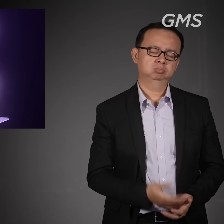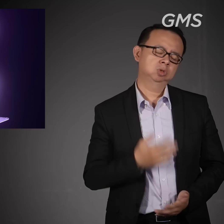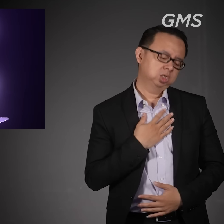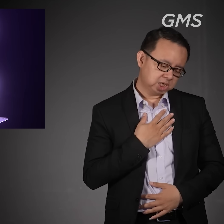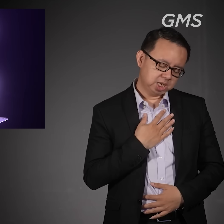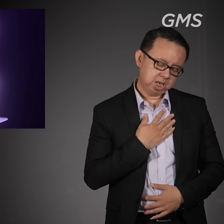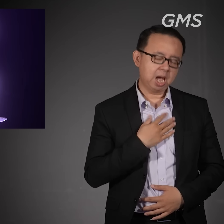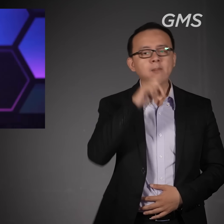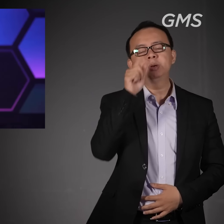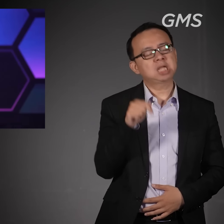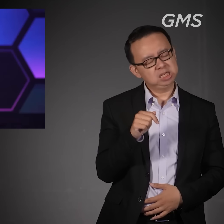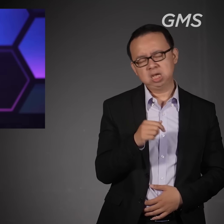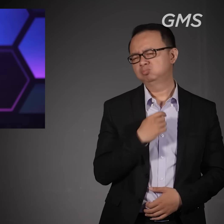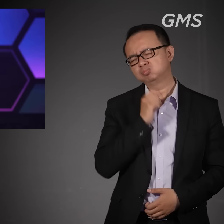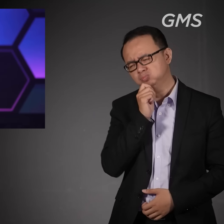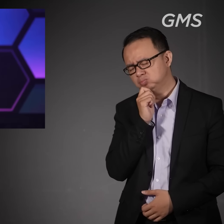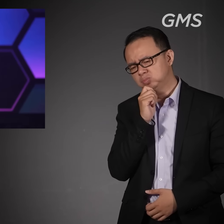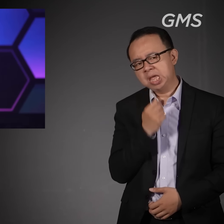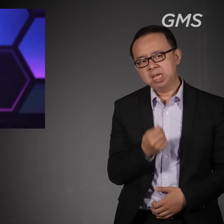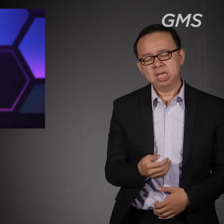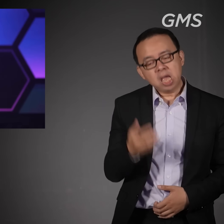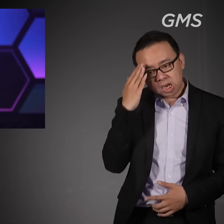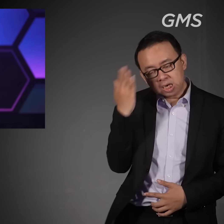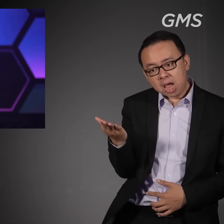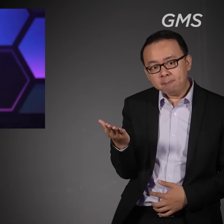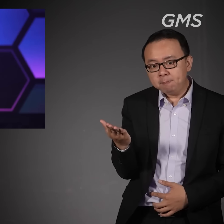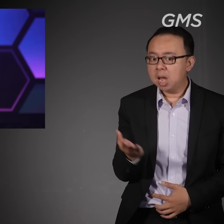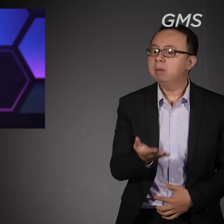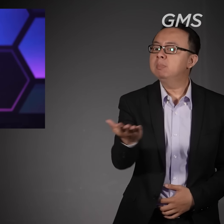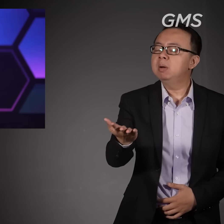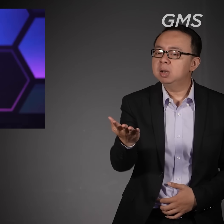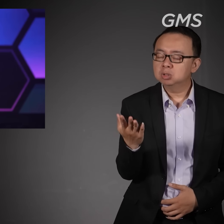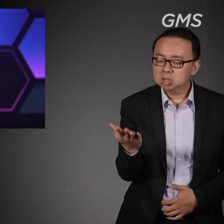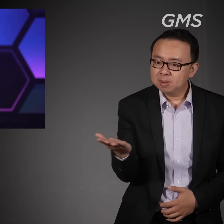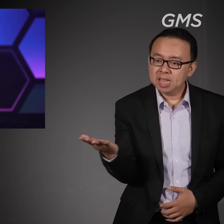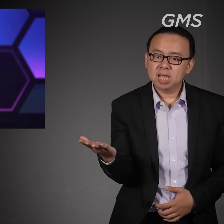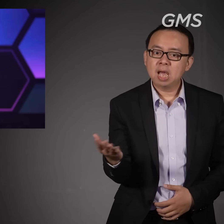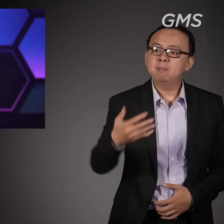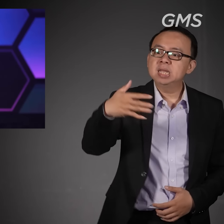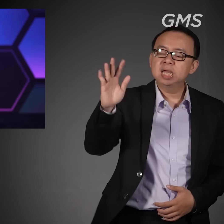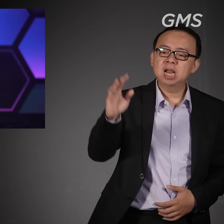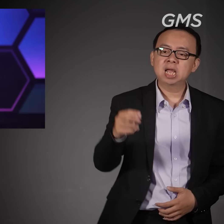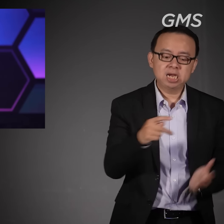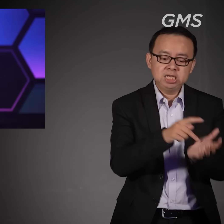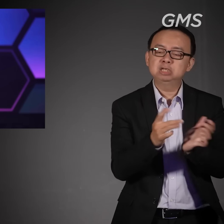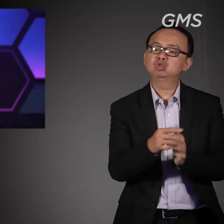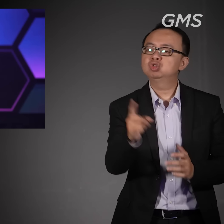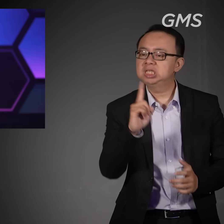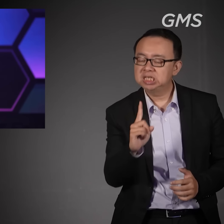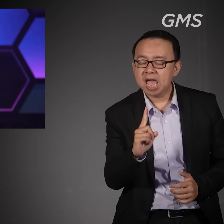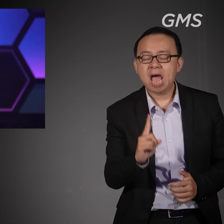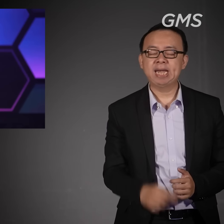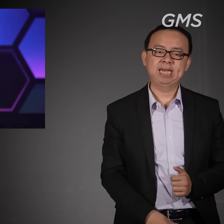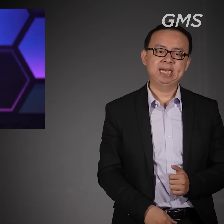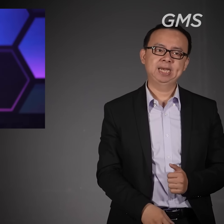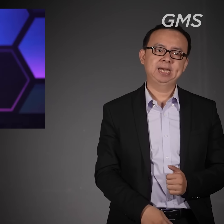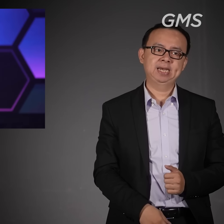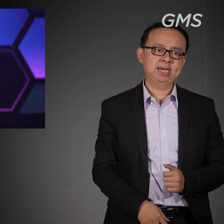membaca ini ada kejanggalan. Why left Jesus alone on site